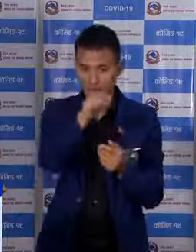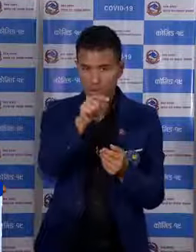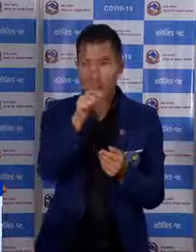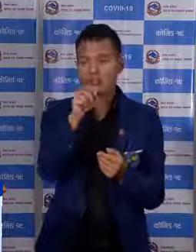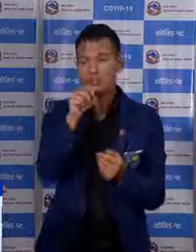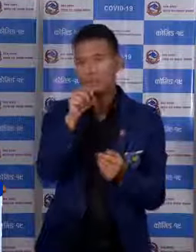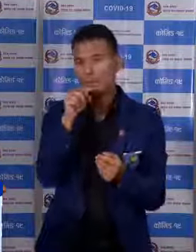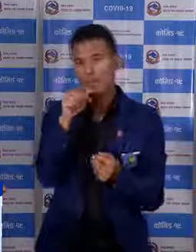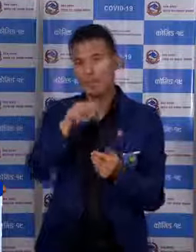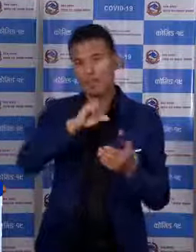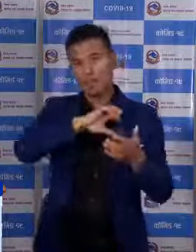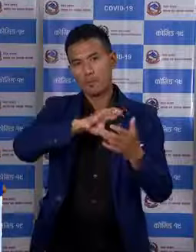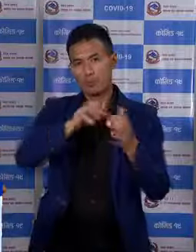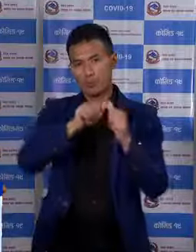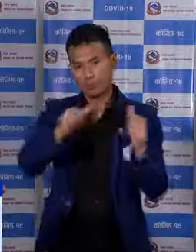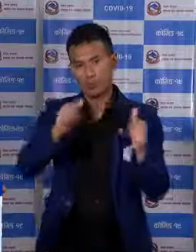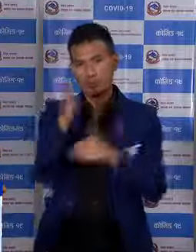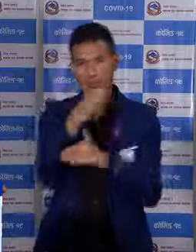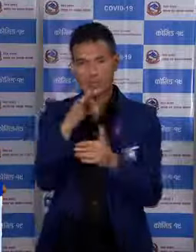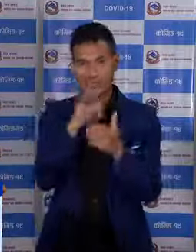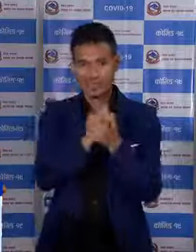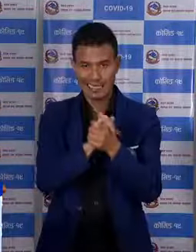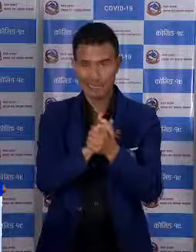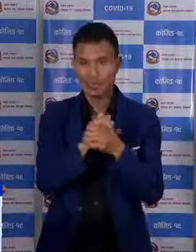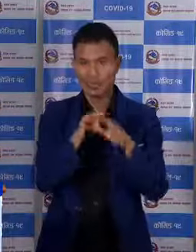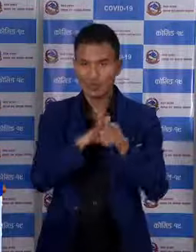अब यहारू ले